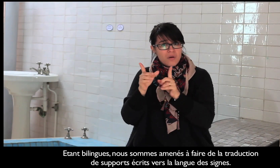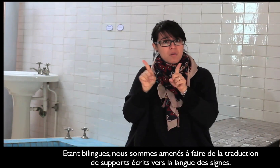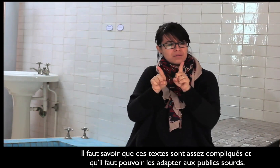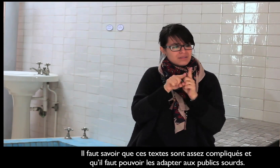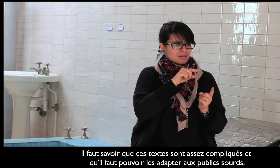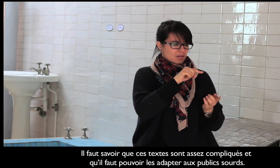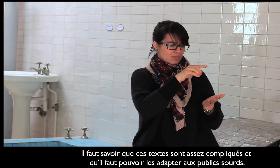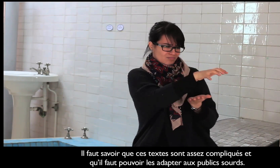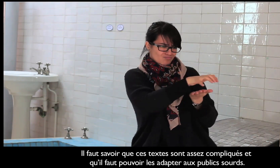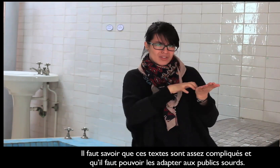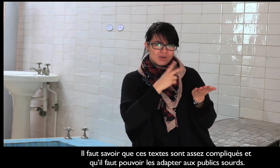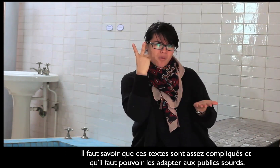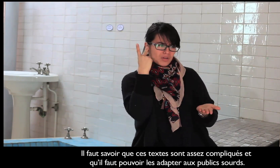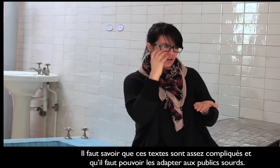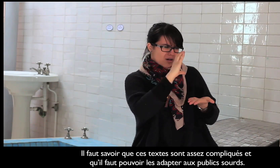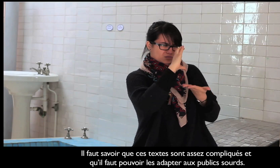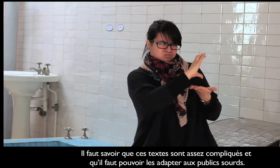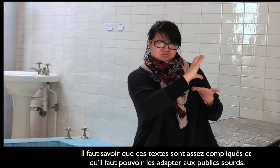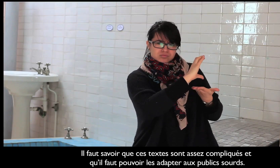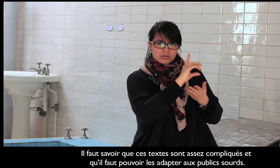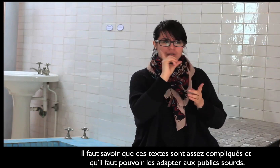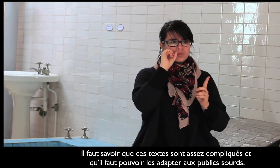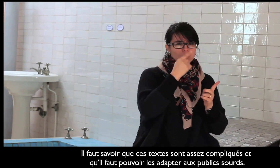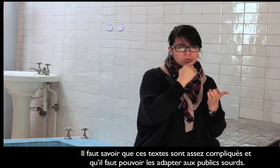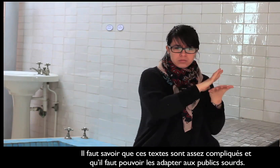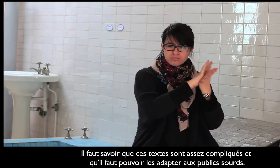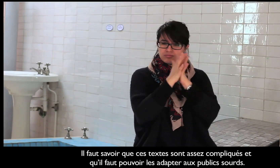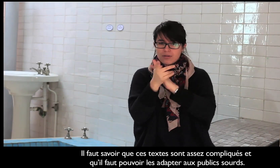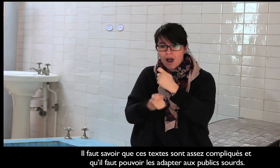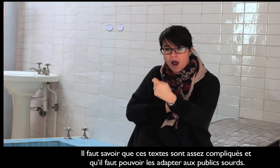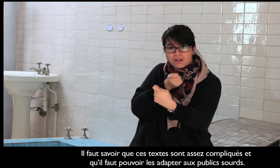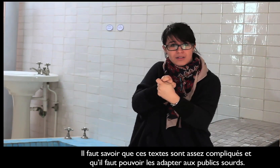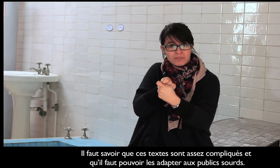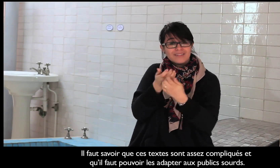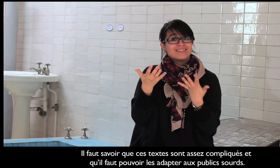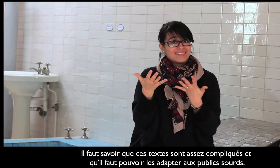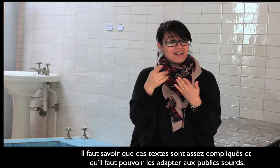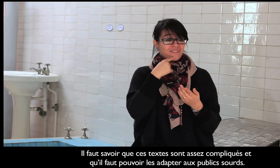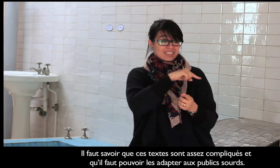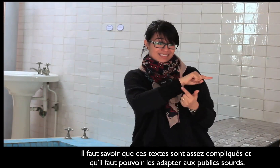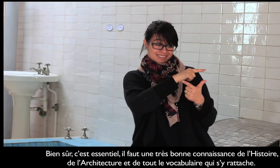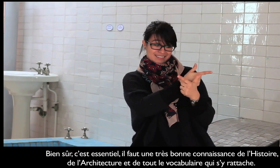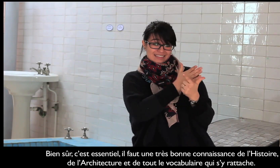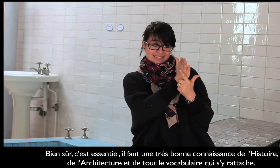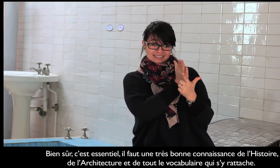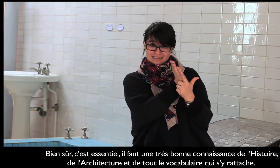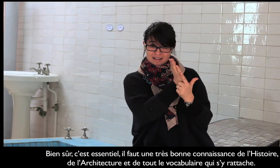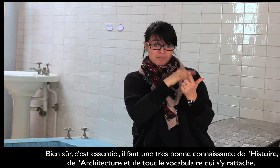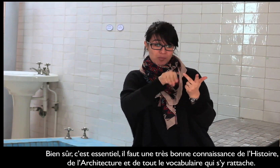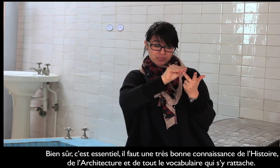Il faut savoir que ces textes sont assez compliqués et qu'il faut pouvoir les adapter au public sourd. Bien sûr, c'est essentiel,